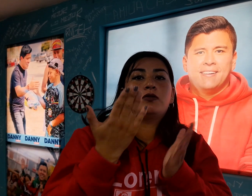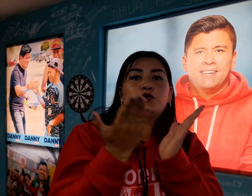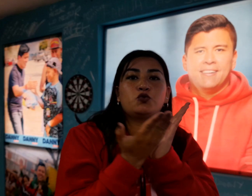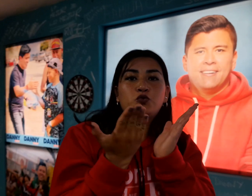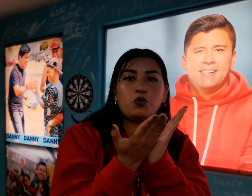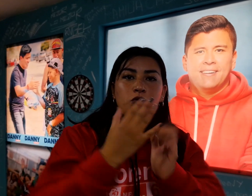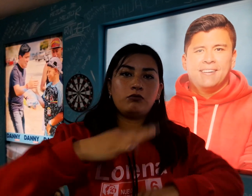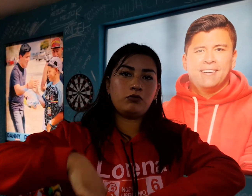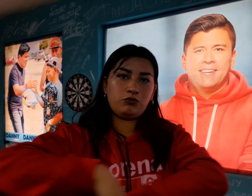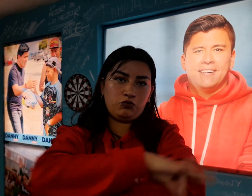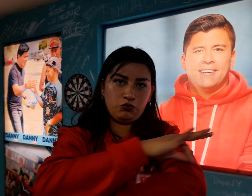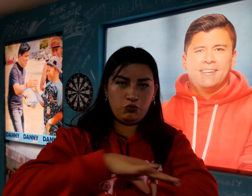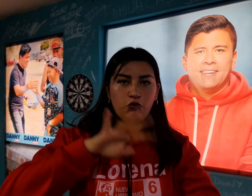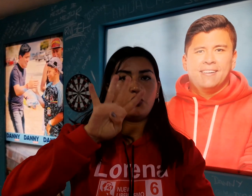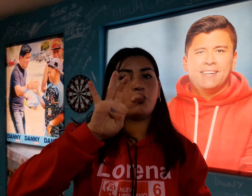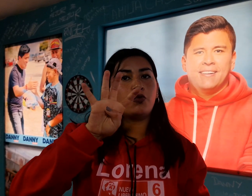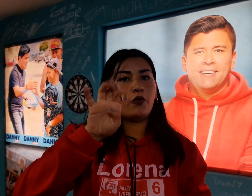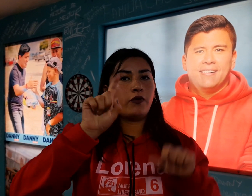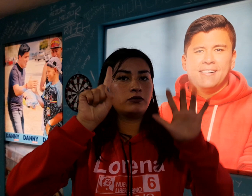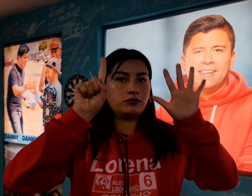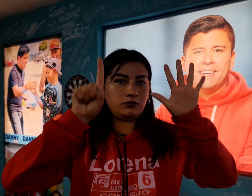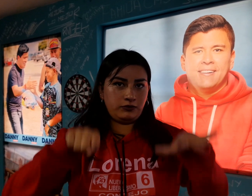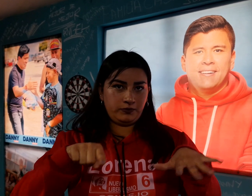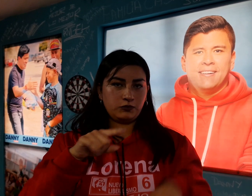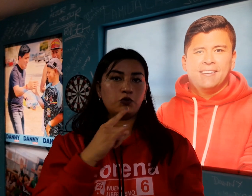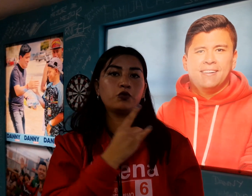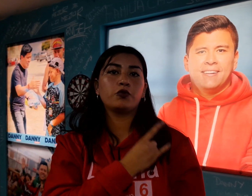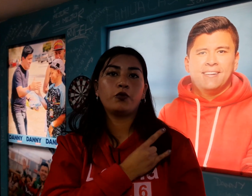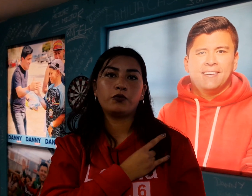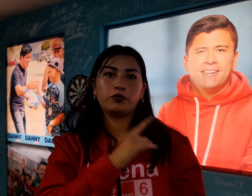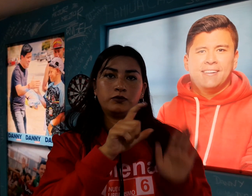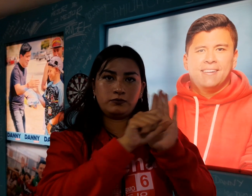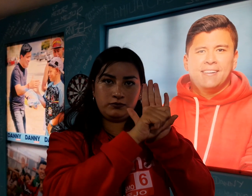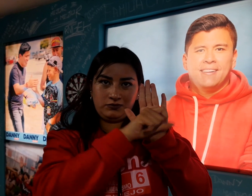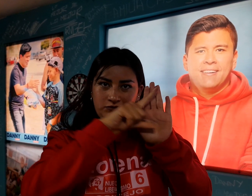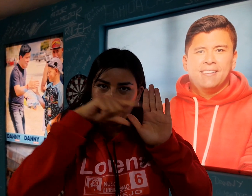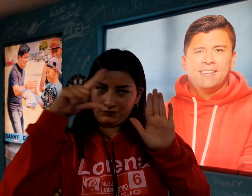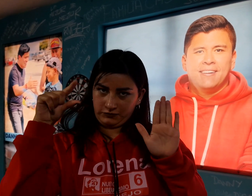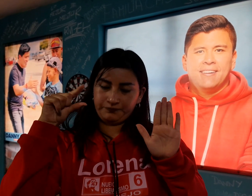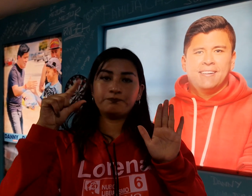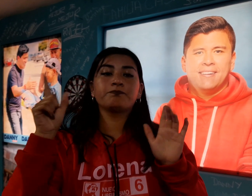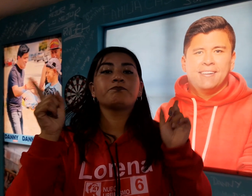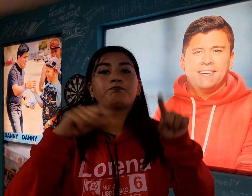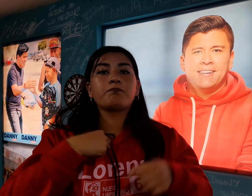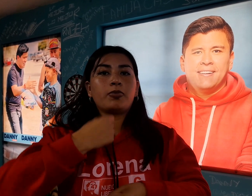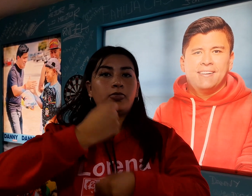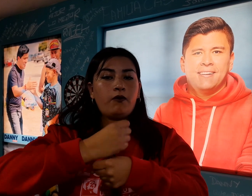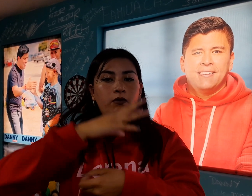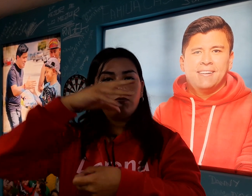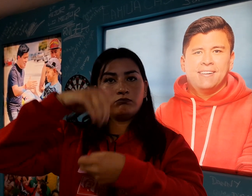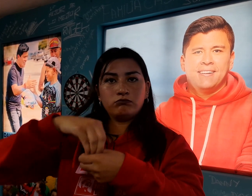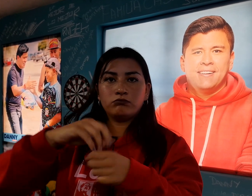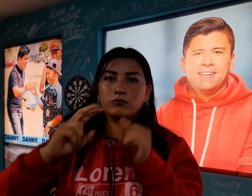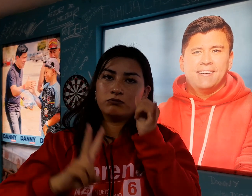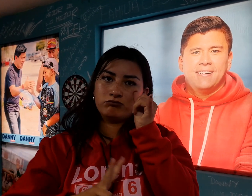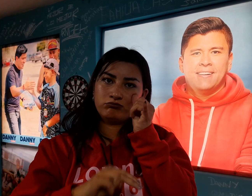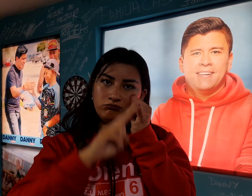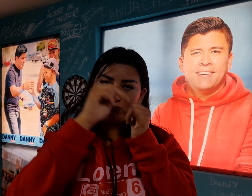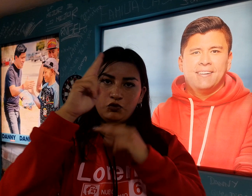Esta es la seña que me identifica dentro de la comunidad sorda, arquitecta de noveno semestre de la Universidad de la Gran Colombia. Actualmente